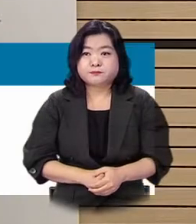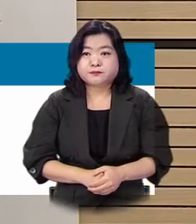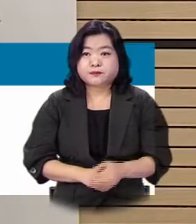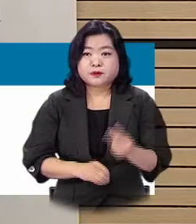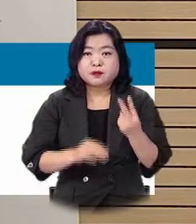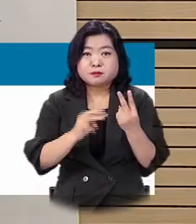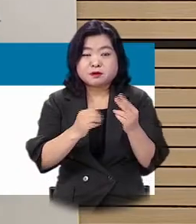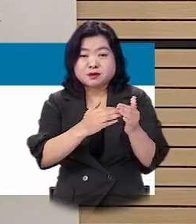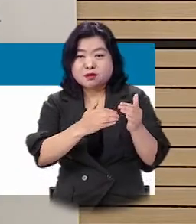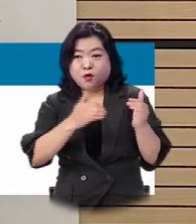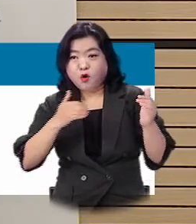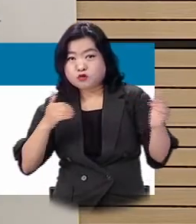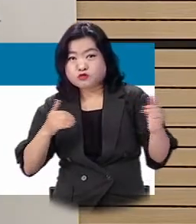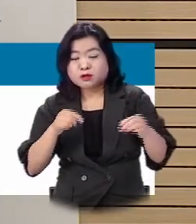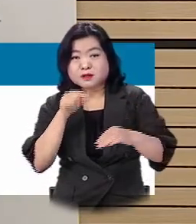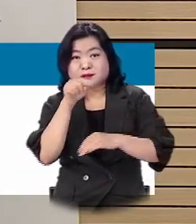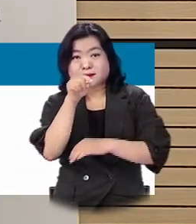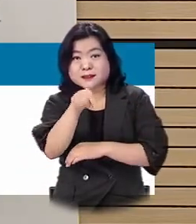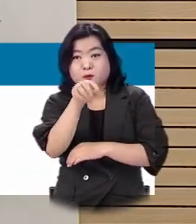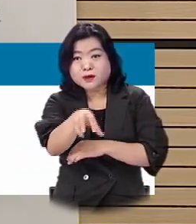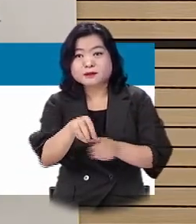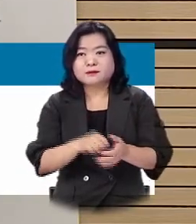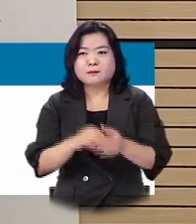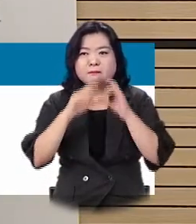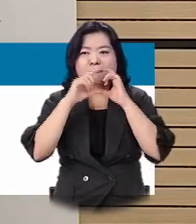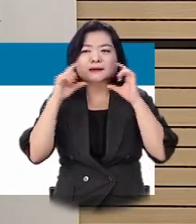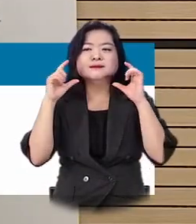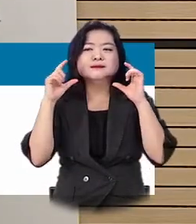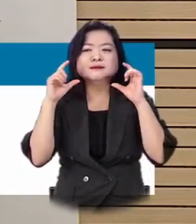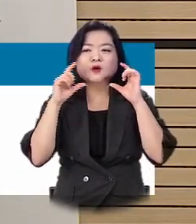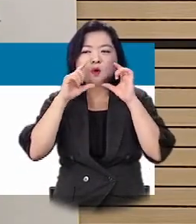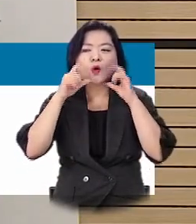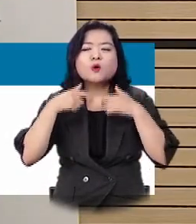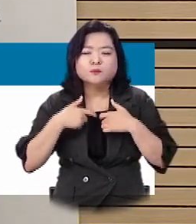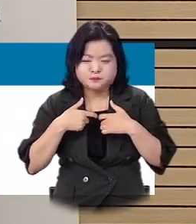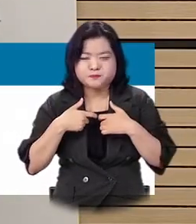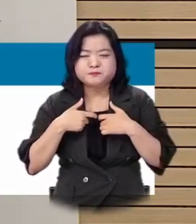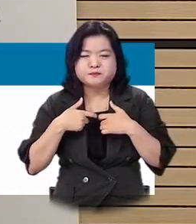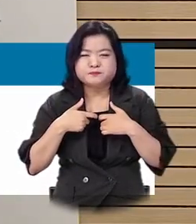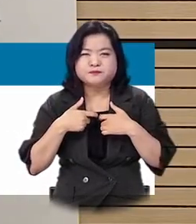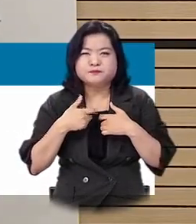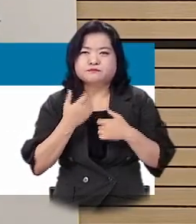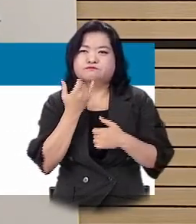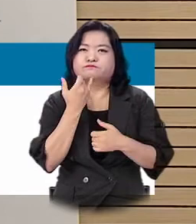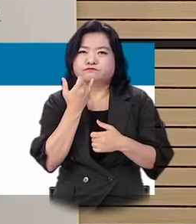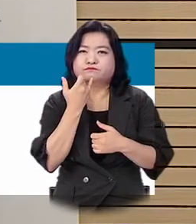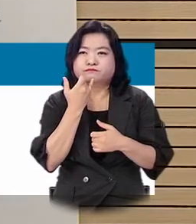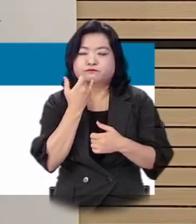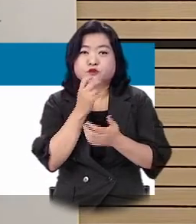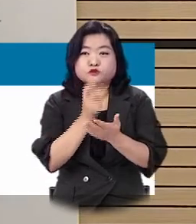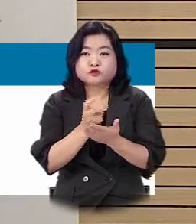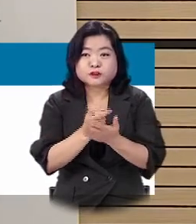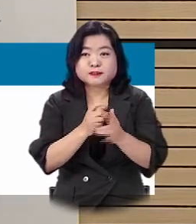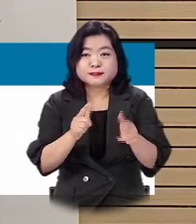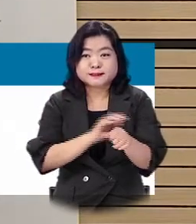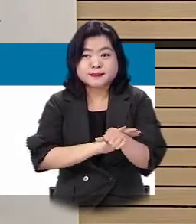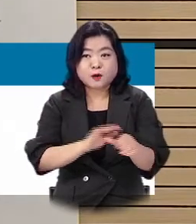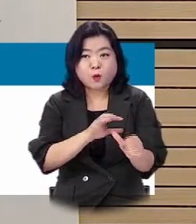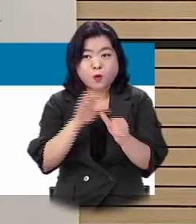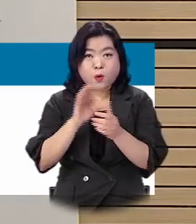거리 두기가 가능한 실외에서는 마스크를 착용하지 않아도 되는 그런 수칙들을